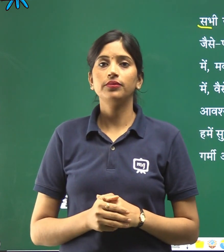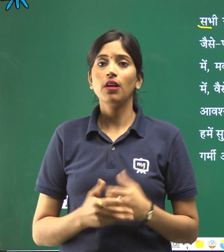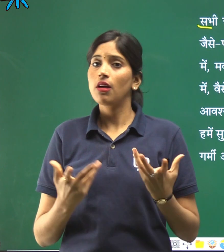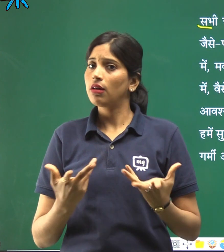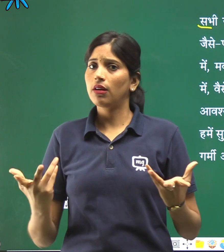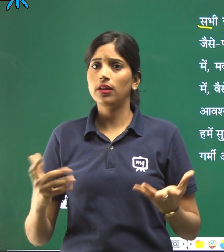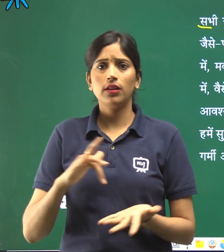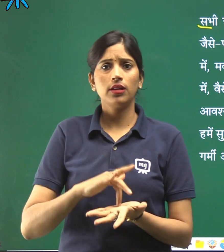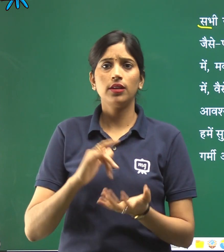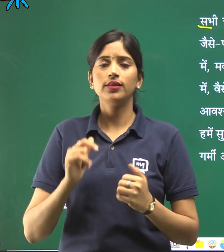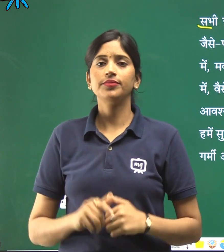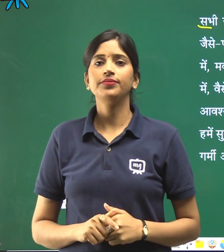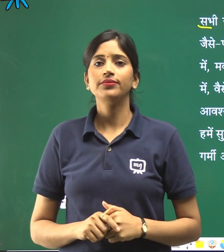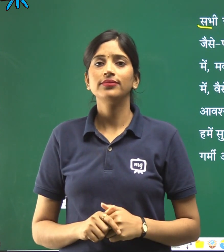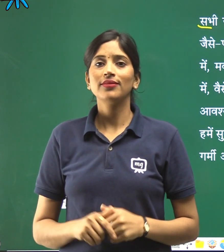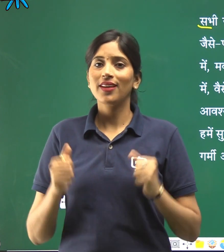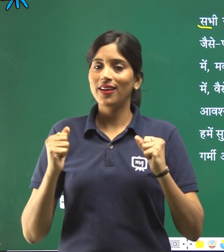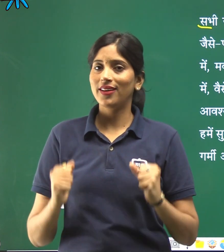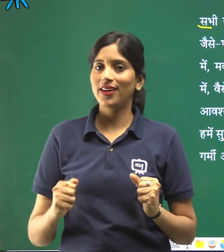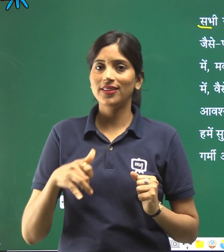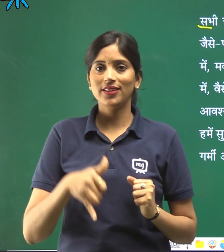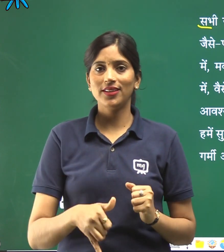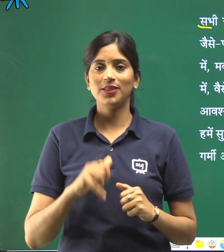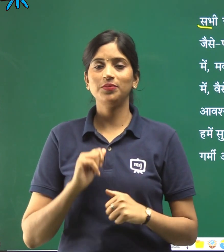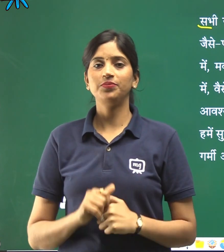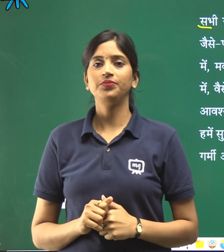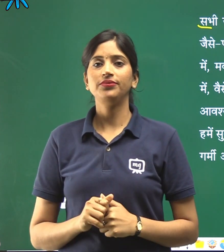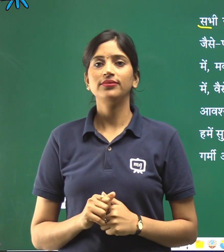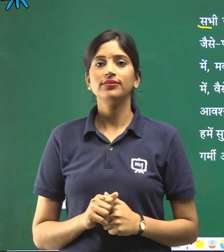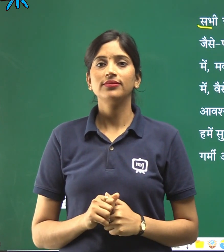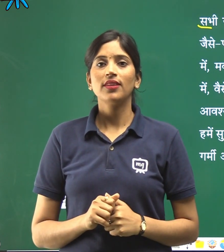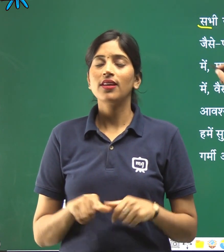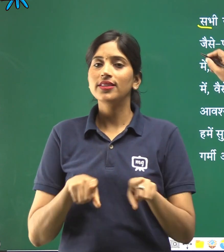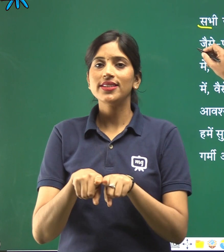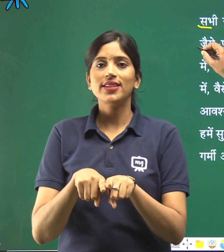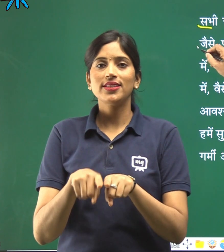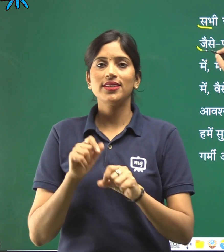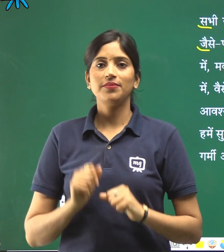कहीं न कहीं रहते हैं, जैसे